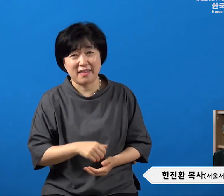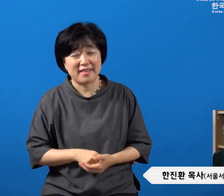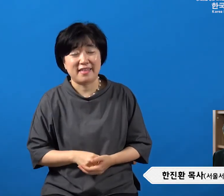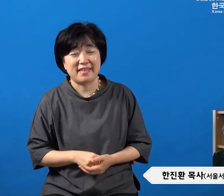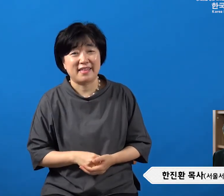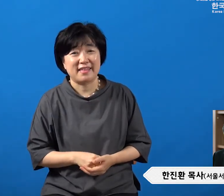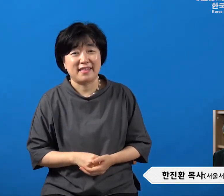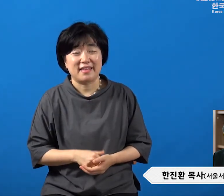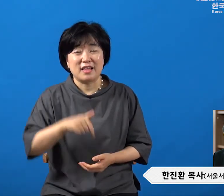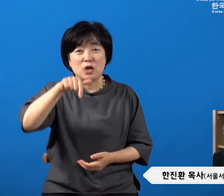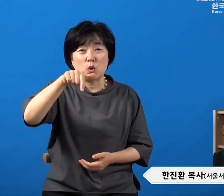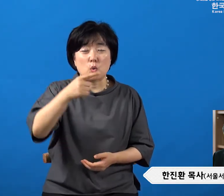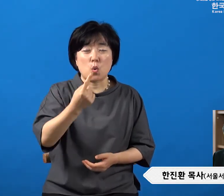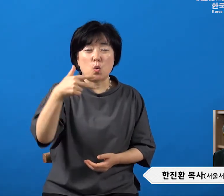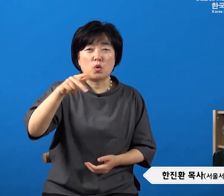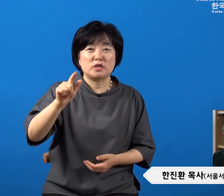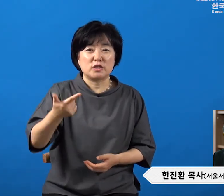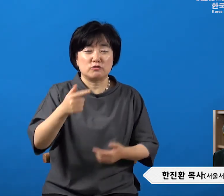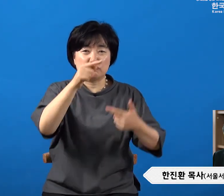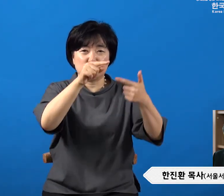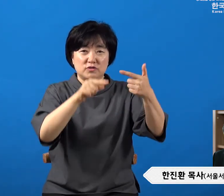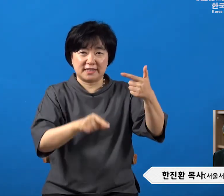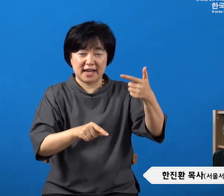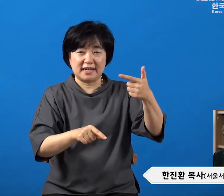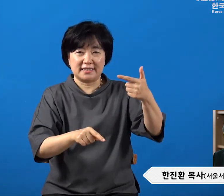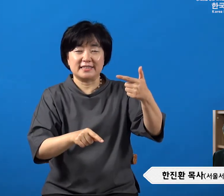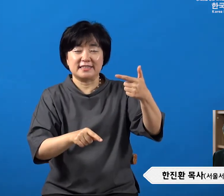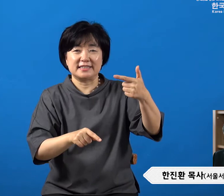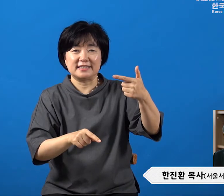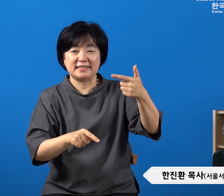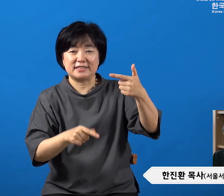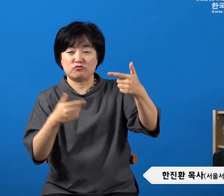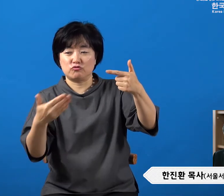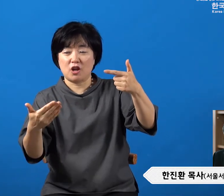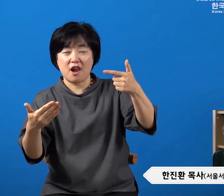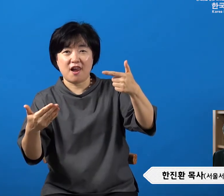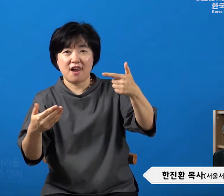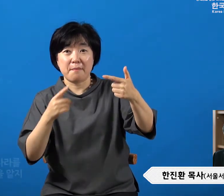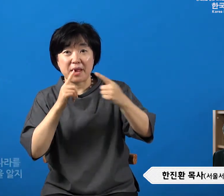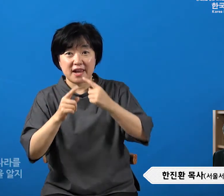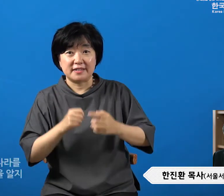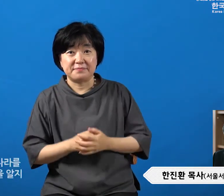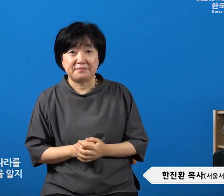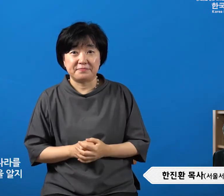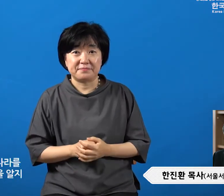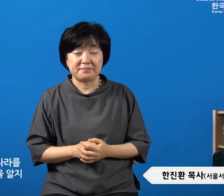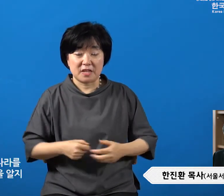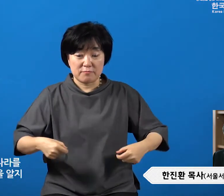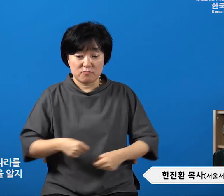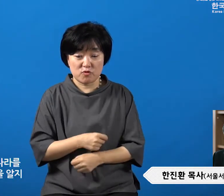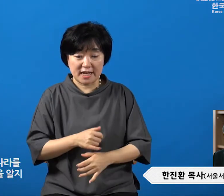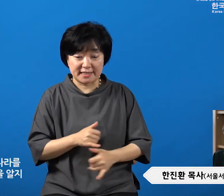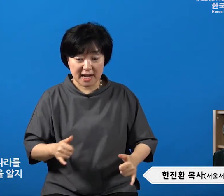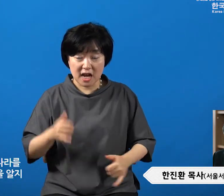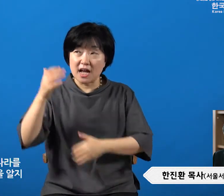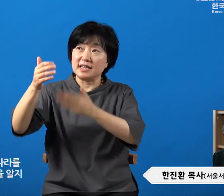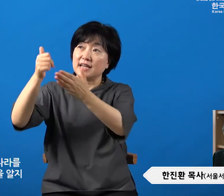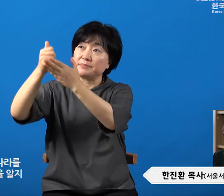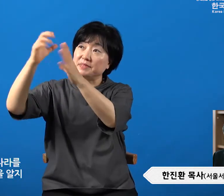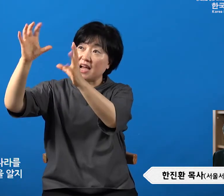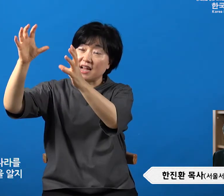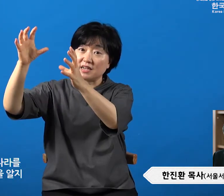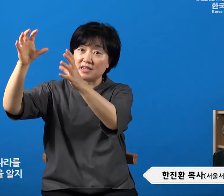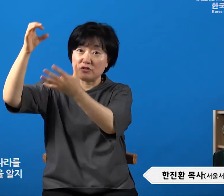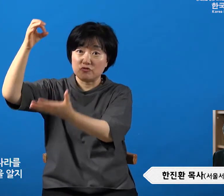소리지요. 고린도전서 6장 9절부터 보면 아주 단도직입적으로 이렇게 말씀합니다. 불의한 자가